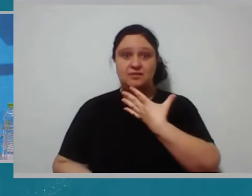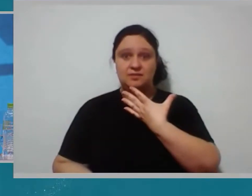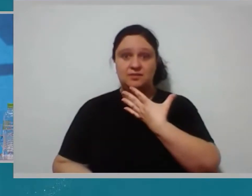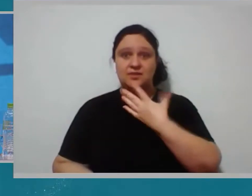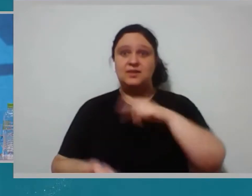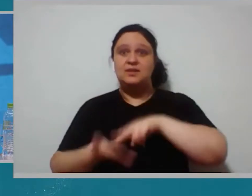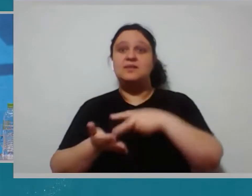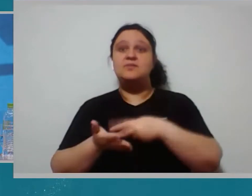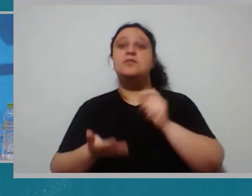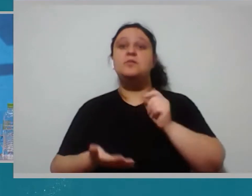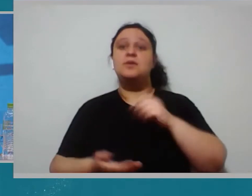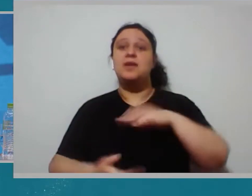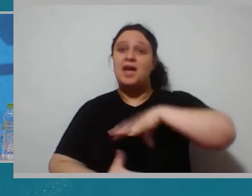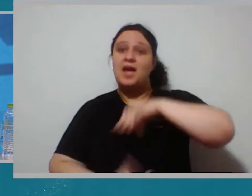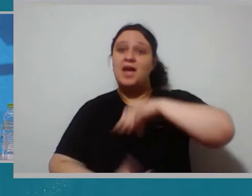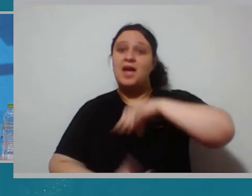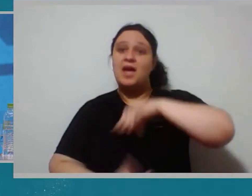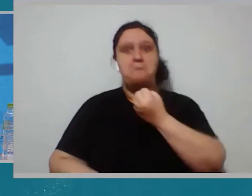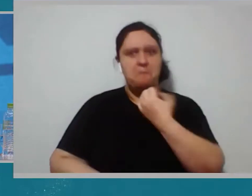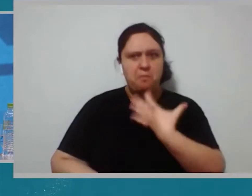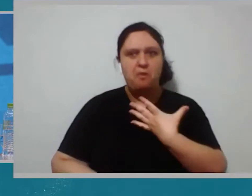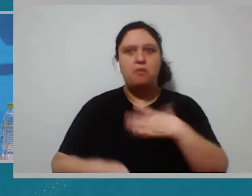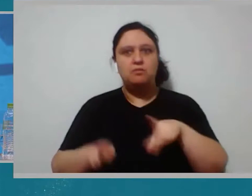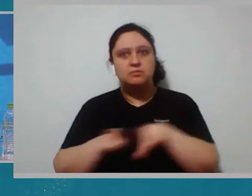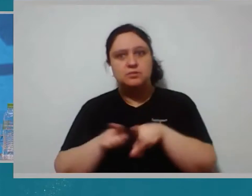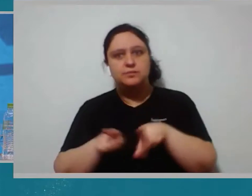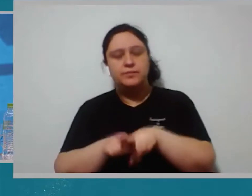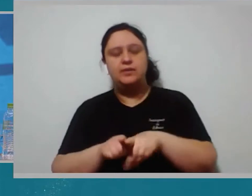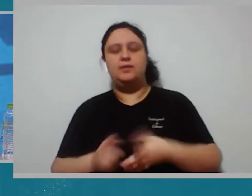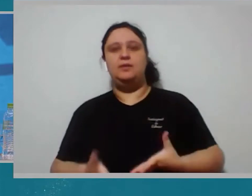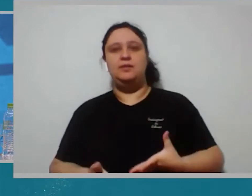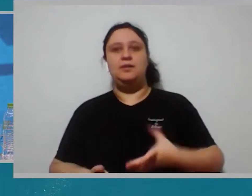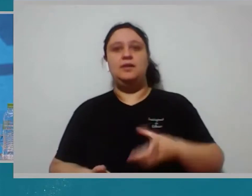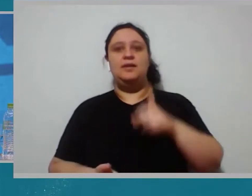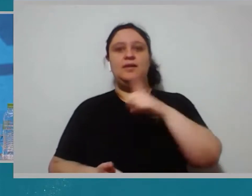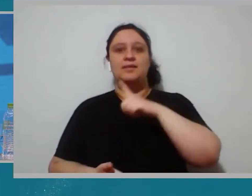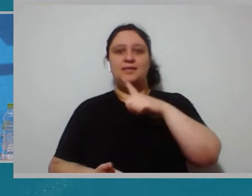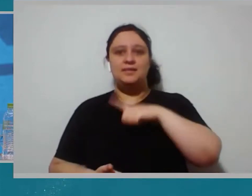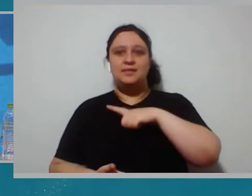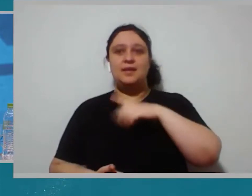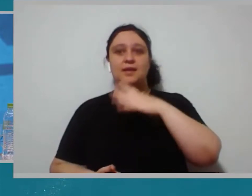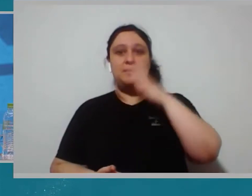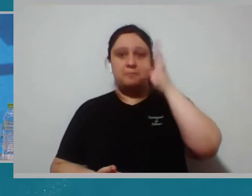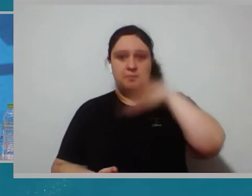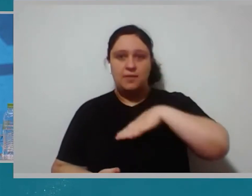o lado bom da vida da alma. Inclusive, tem um livro do